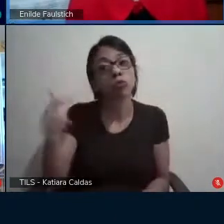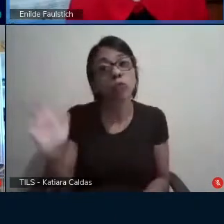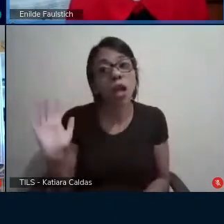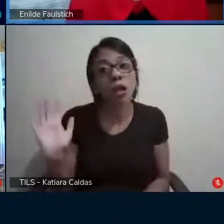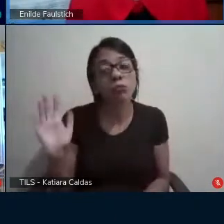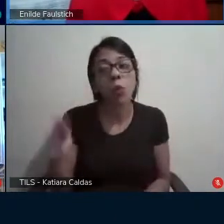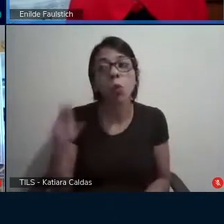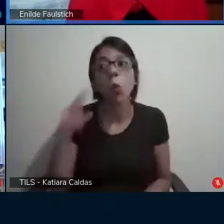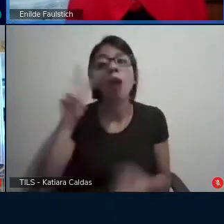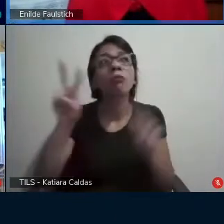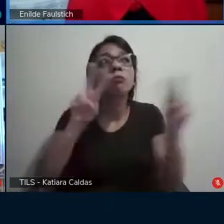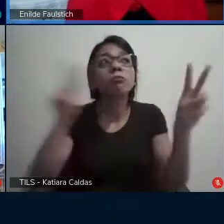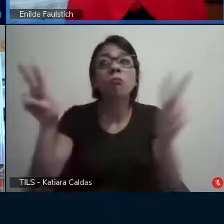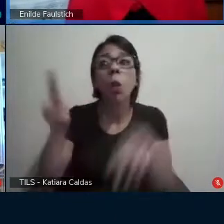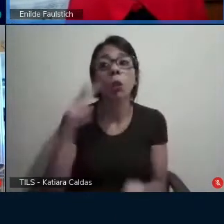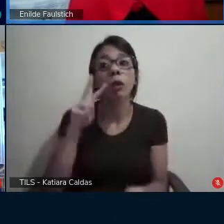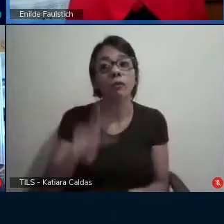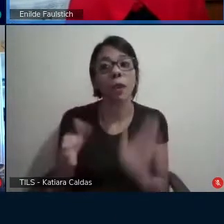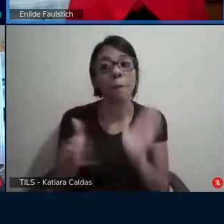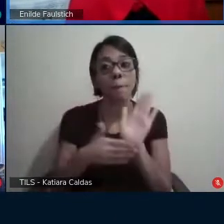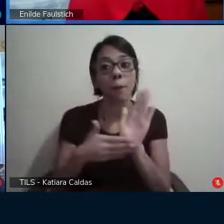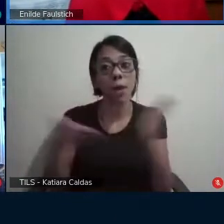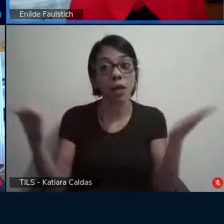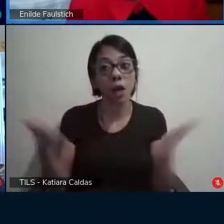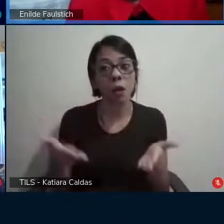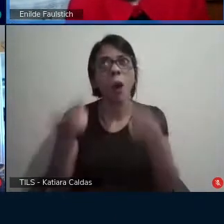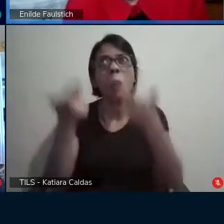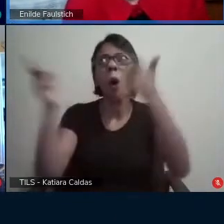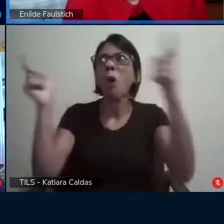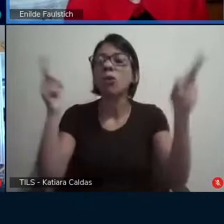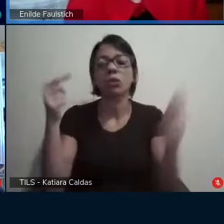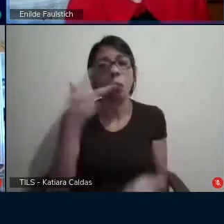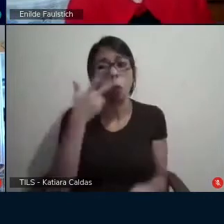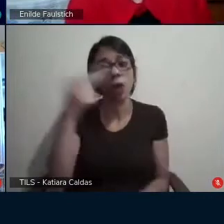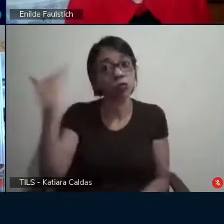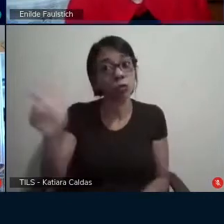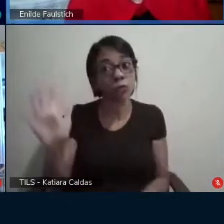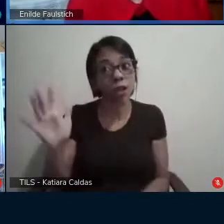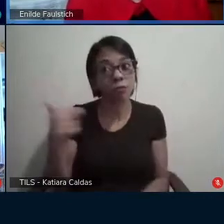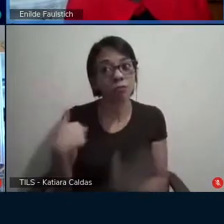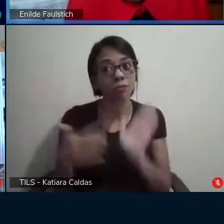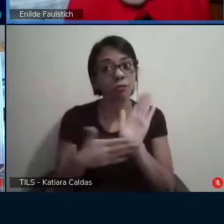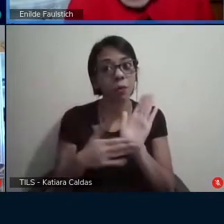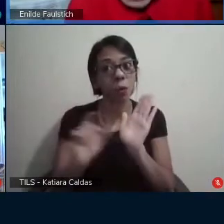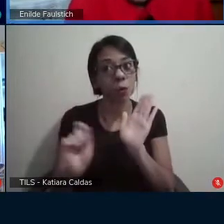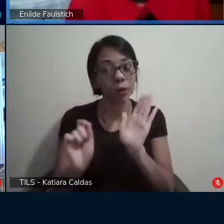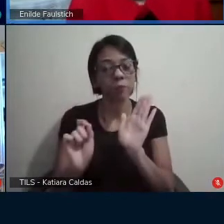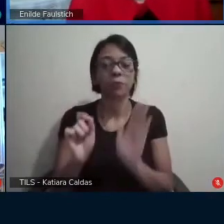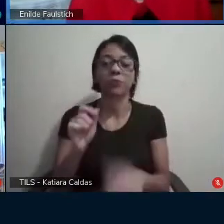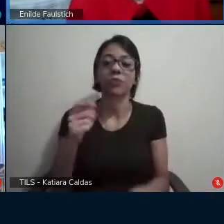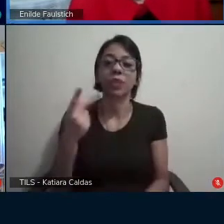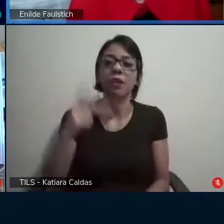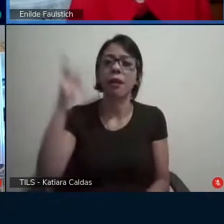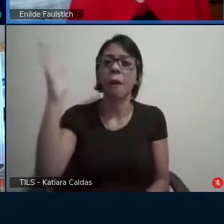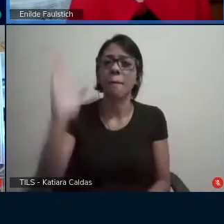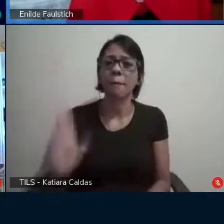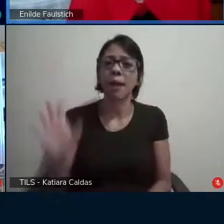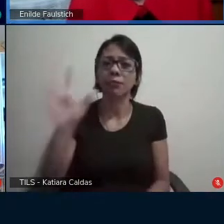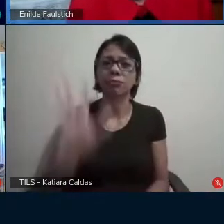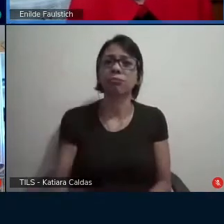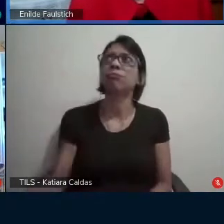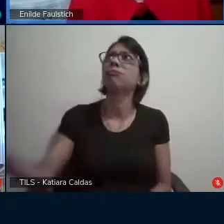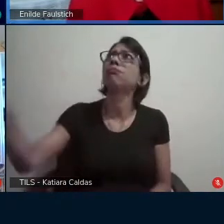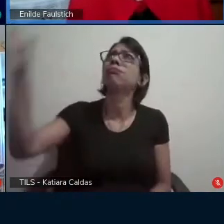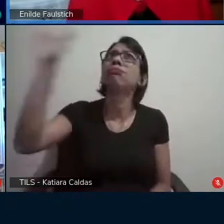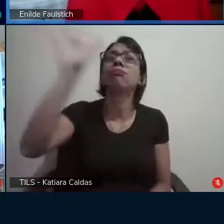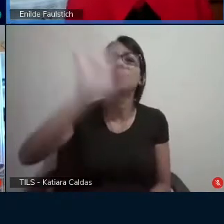ouvi dizer que houvesse essa proposta que eu estou trazendo aqui agora em outro lugar. E o Brasil, grande,